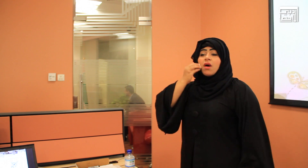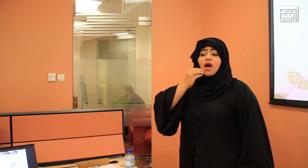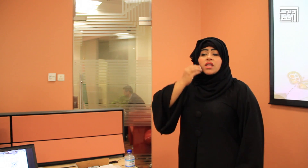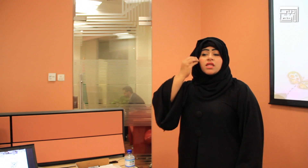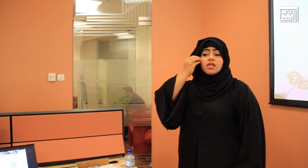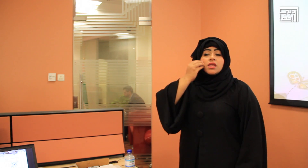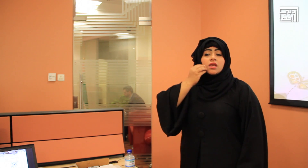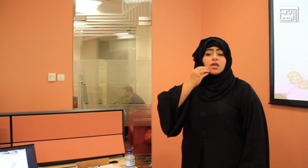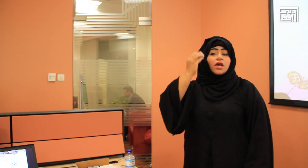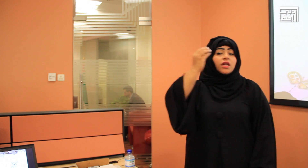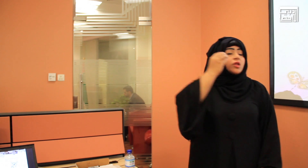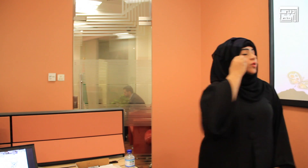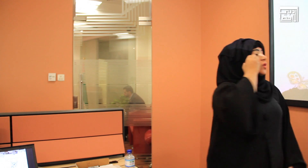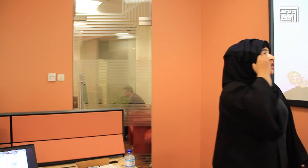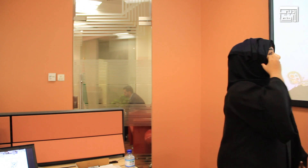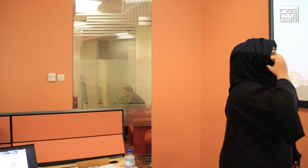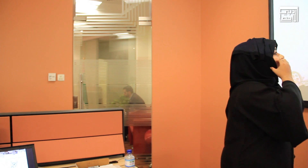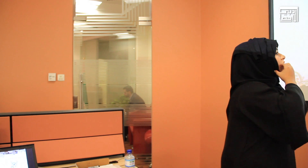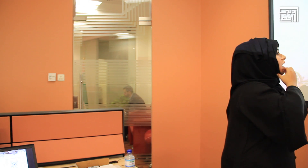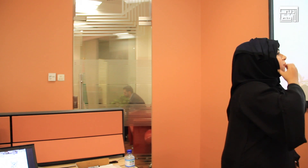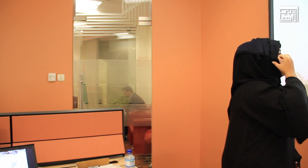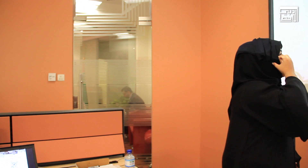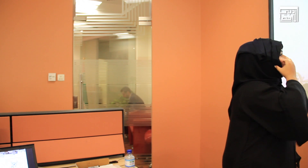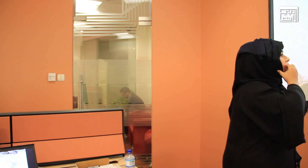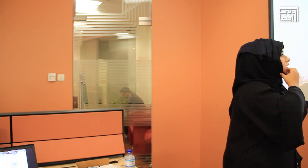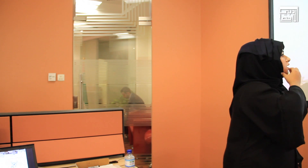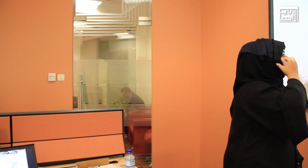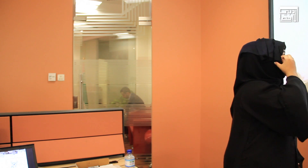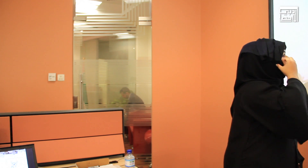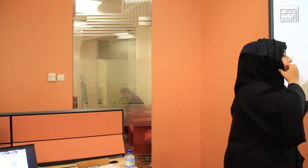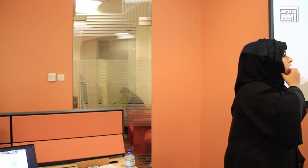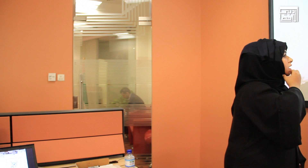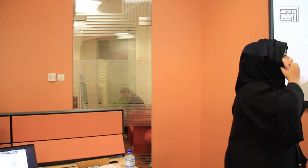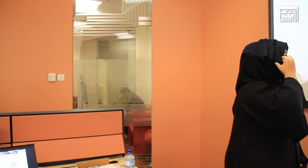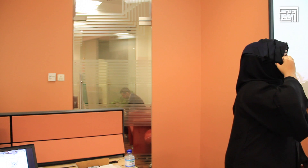الإمارات إن تكون الإمارات